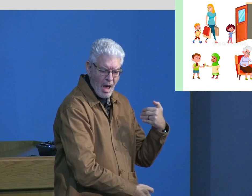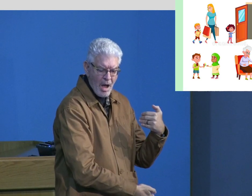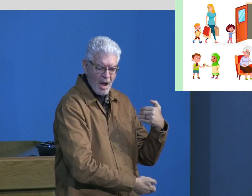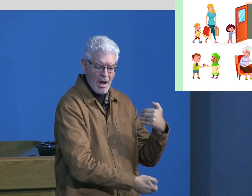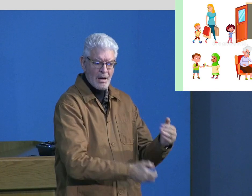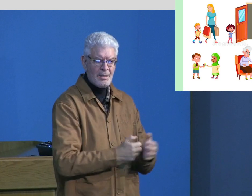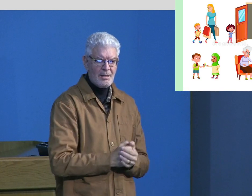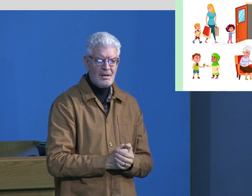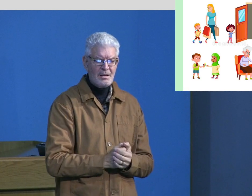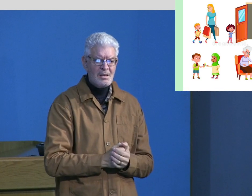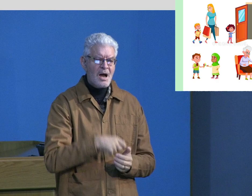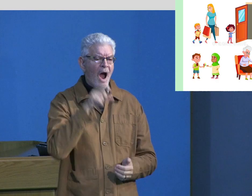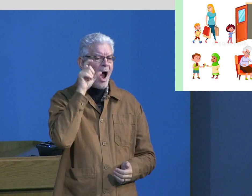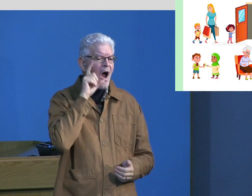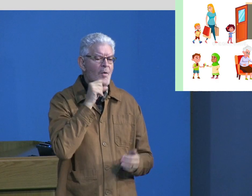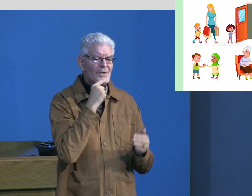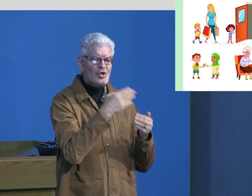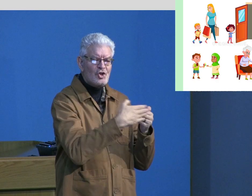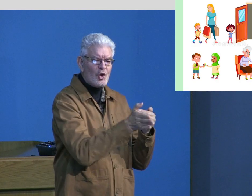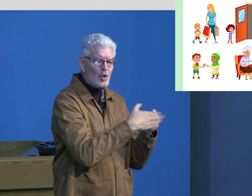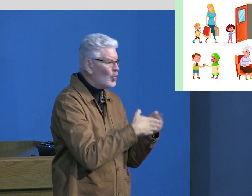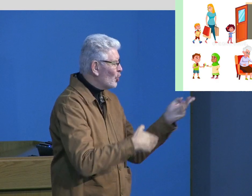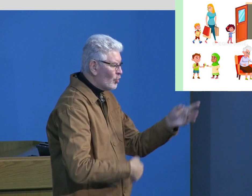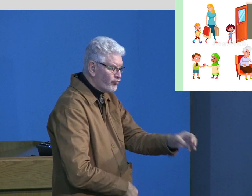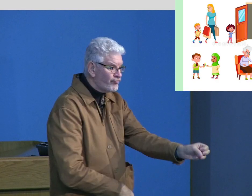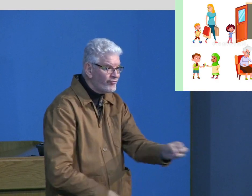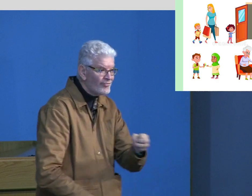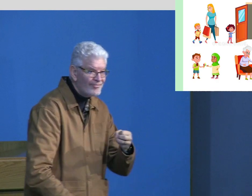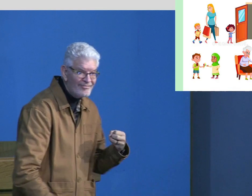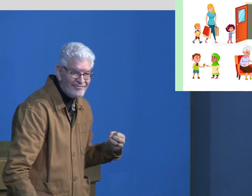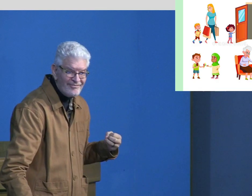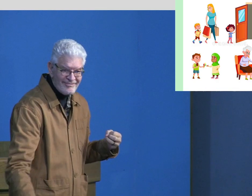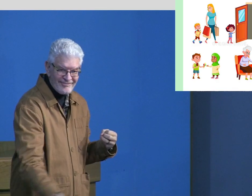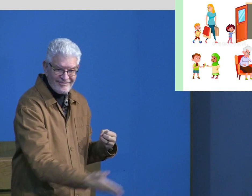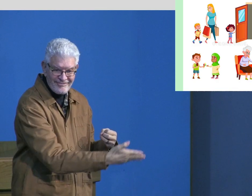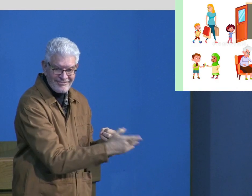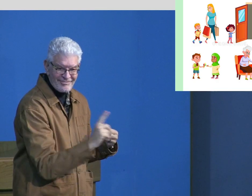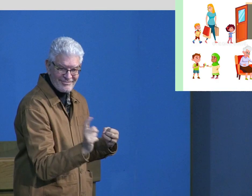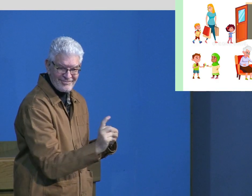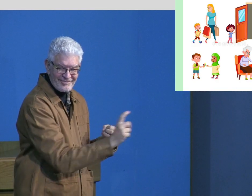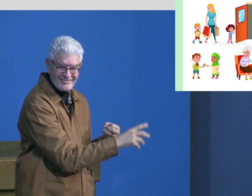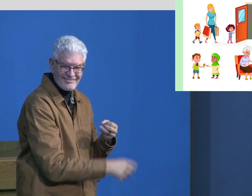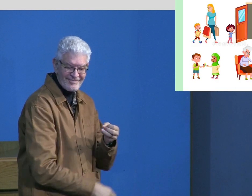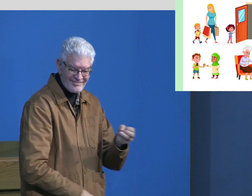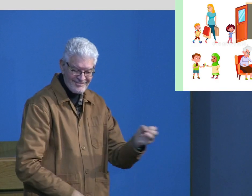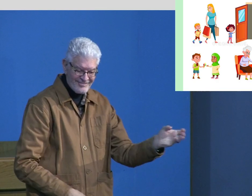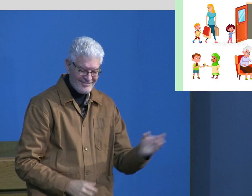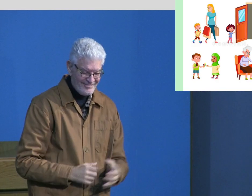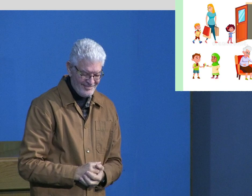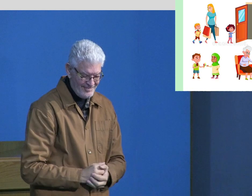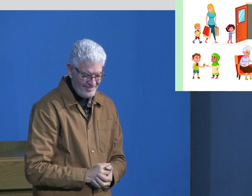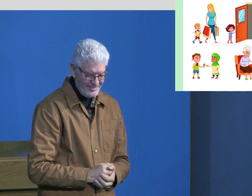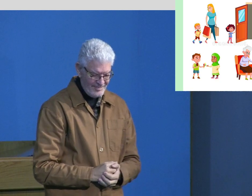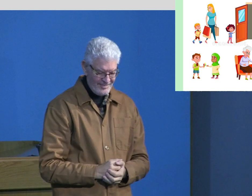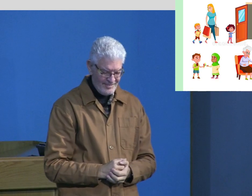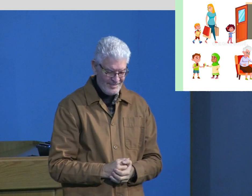swaar dra of ou mense wat moet sukkel om 'n deur nog oop te maak, gee jou